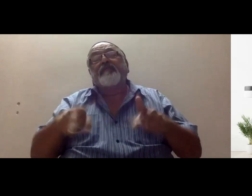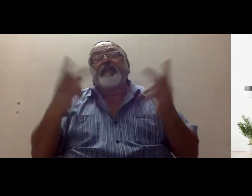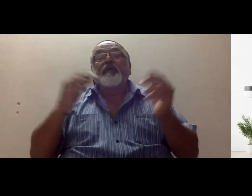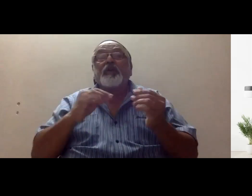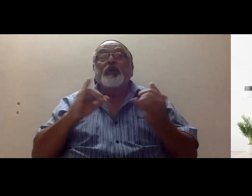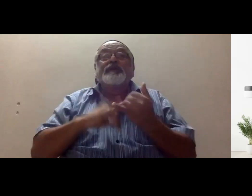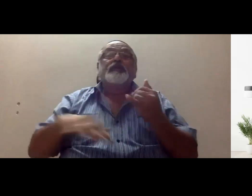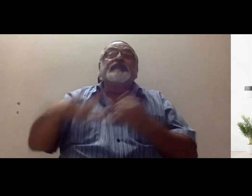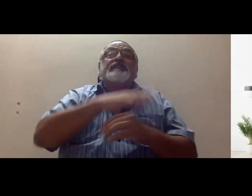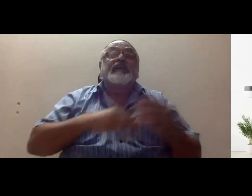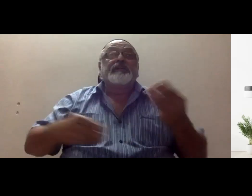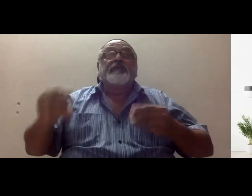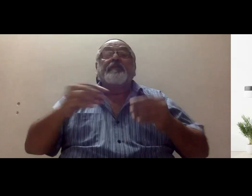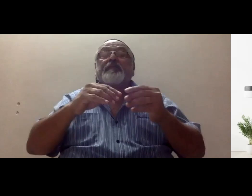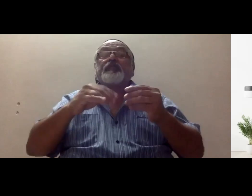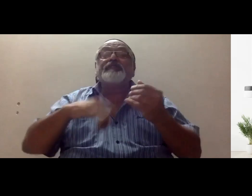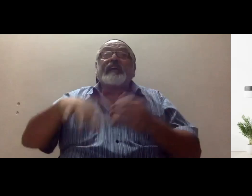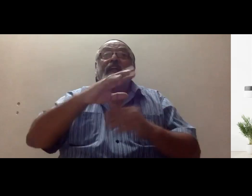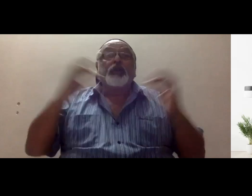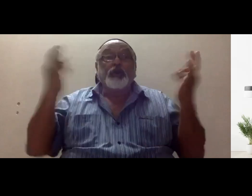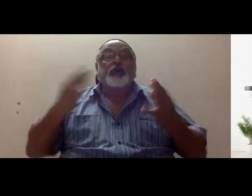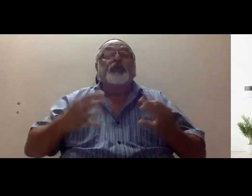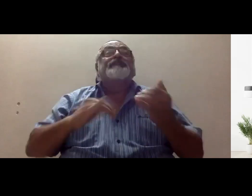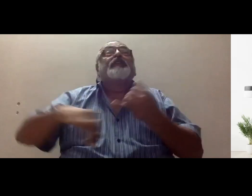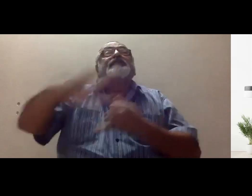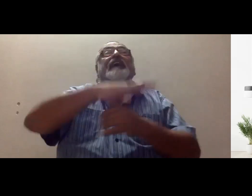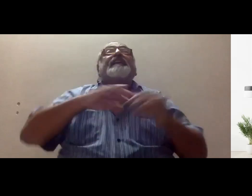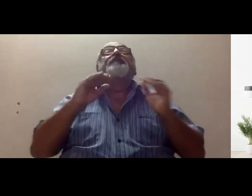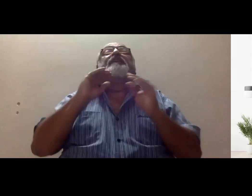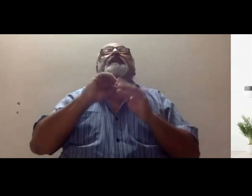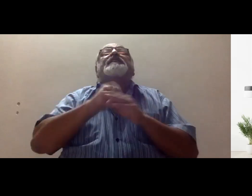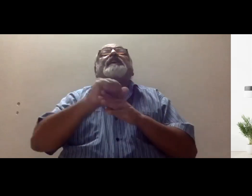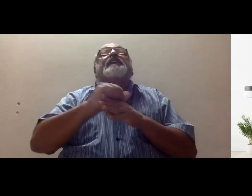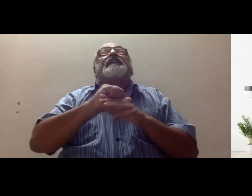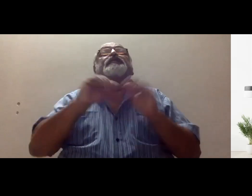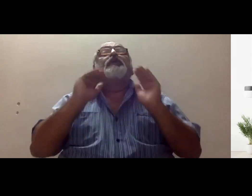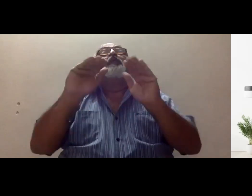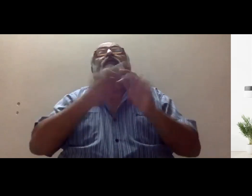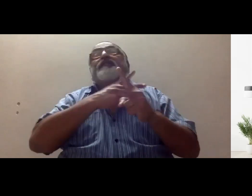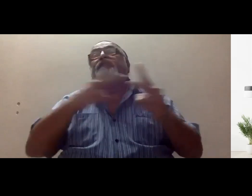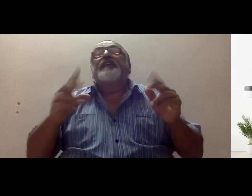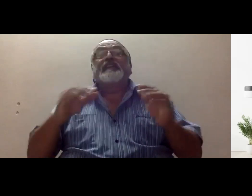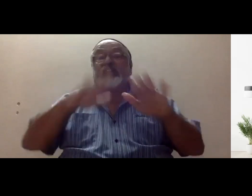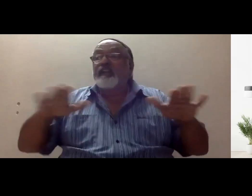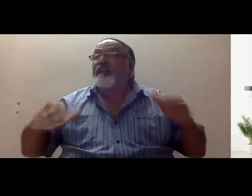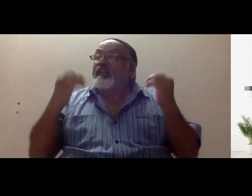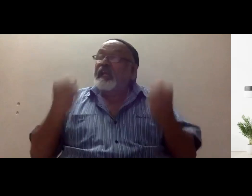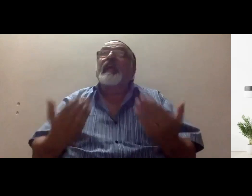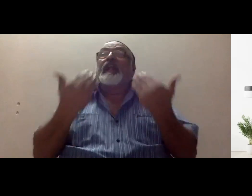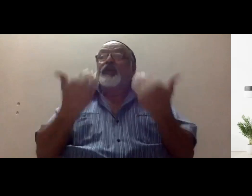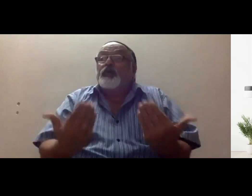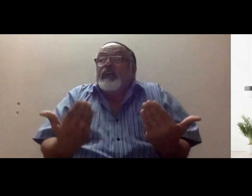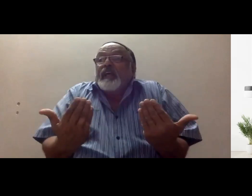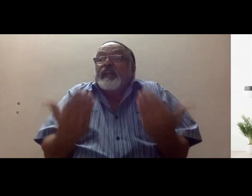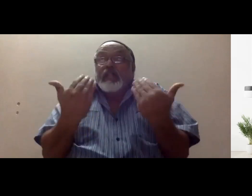मार्केट को लेके कितनी ट्रेनिंग और कितने ट्रेनिंग को सपोर्टिव सिस्टम है उसमें कि बच्चे आज के मार्केट के अकॉर्डिंग वो